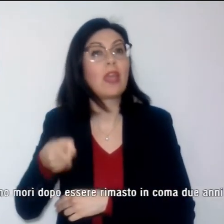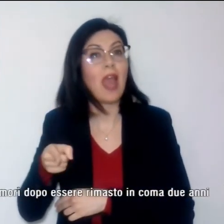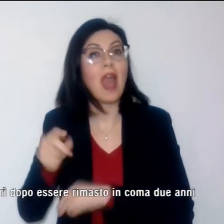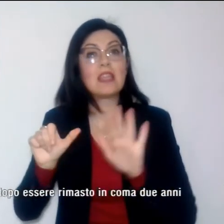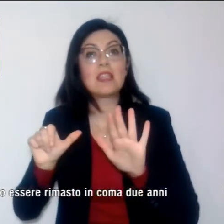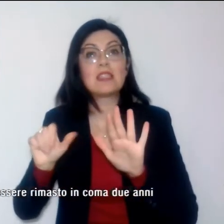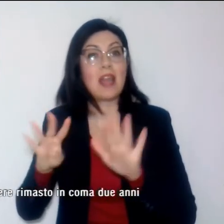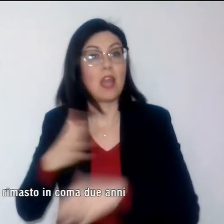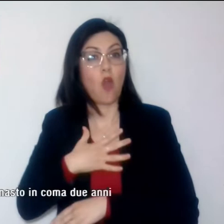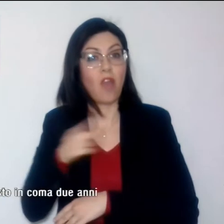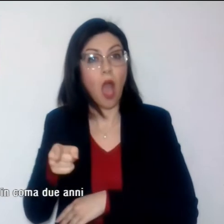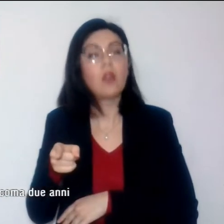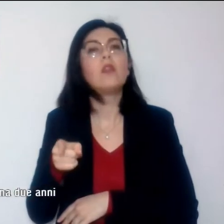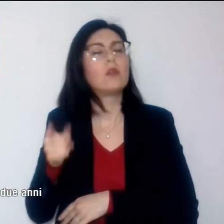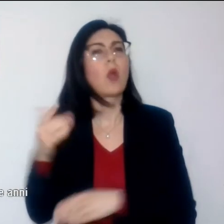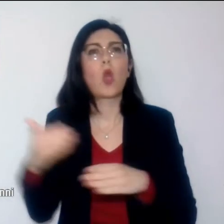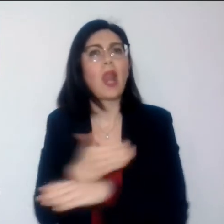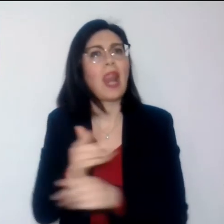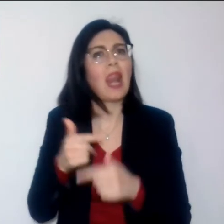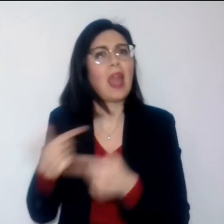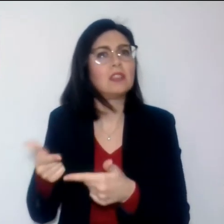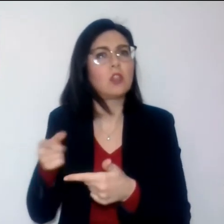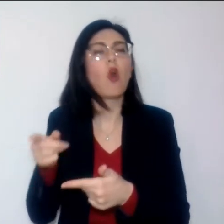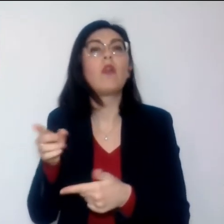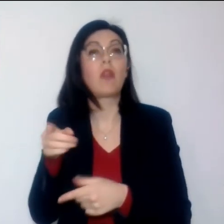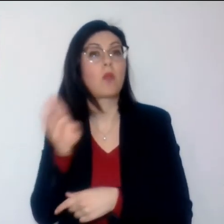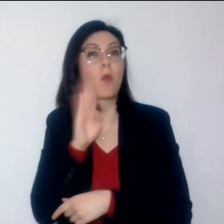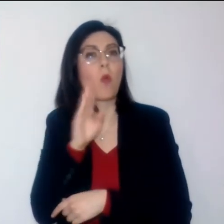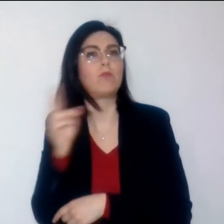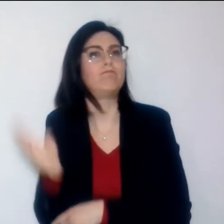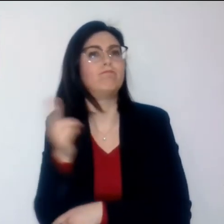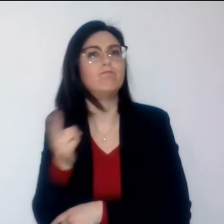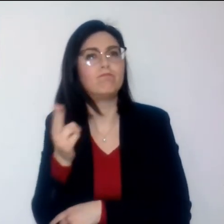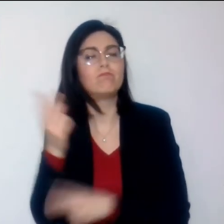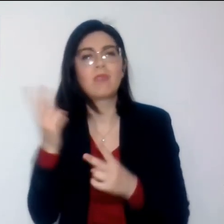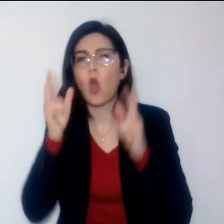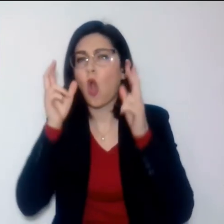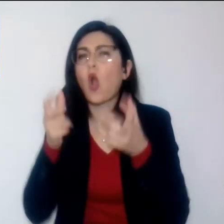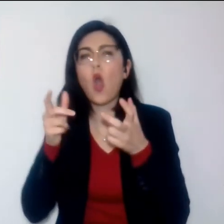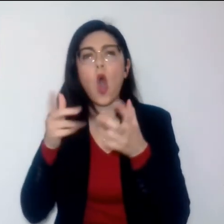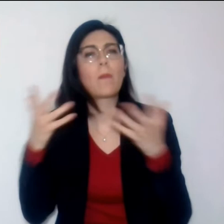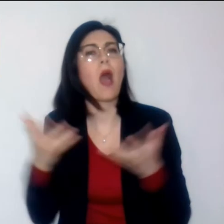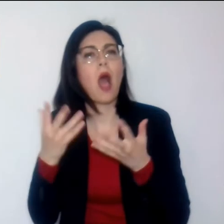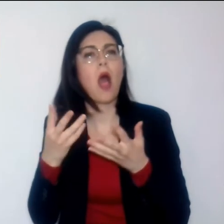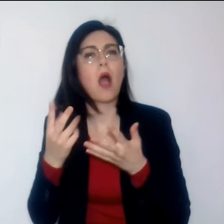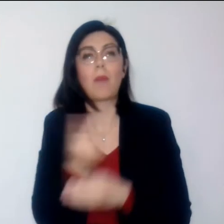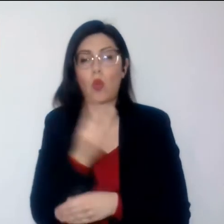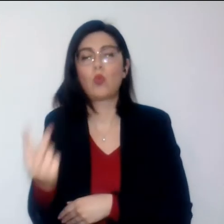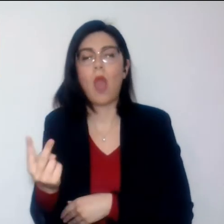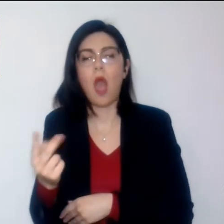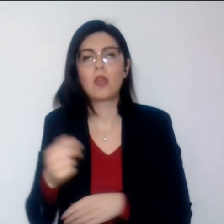provocandogli lesioni per le quali l'uomo morì dopo essere rimasto in coma per almeno due anni